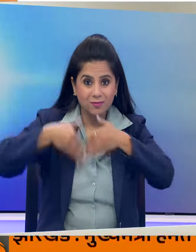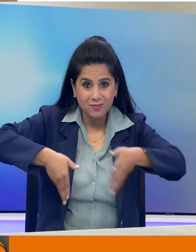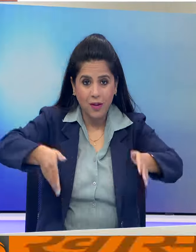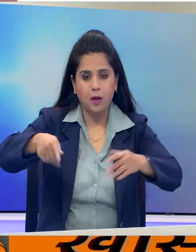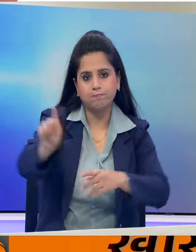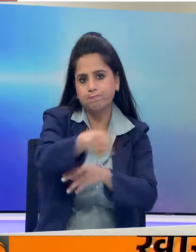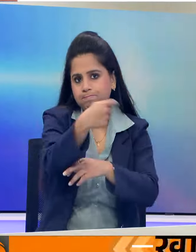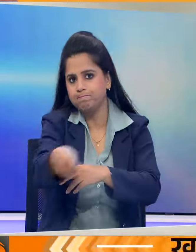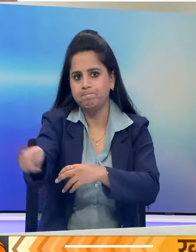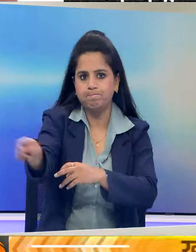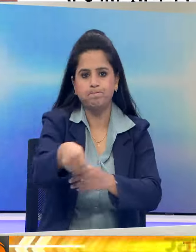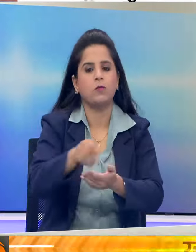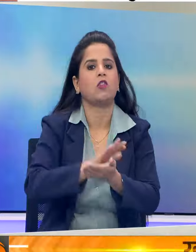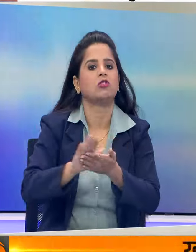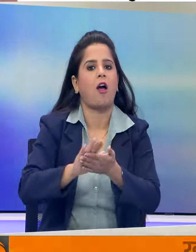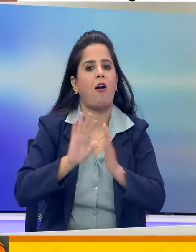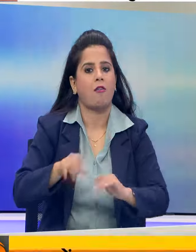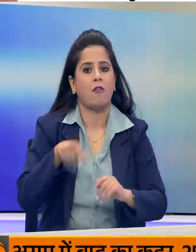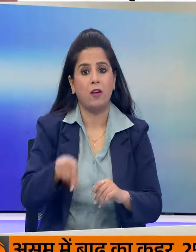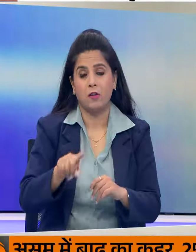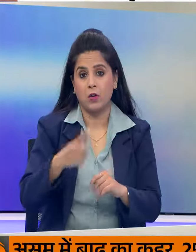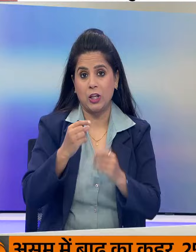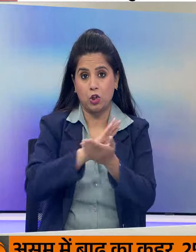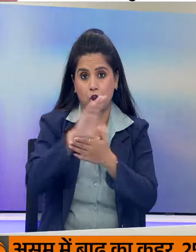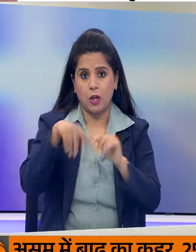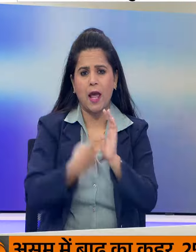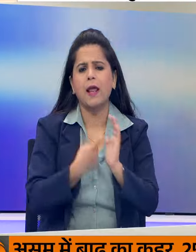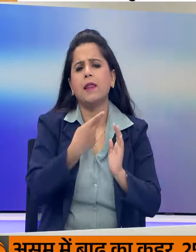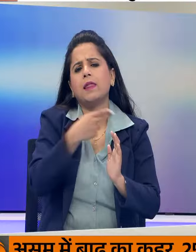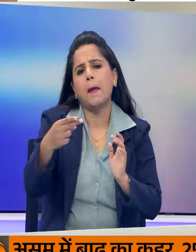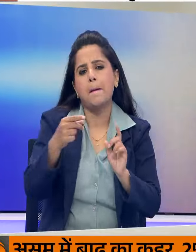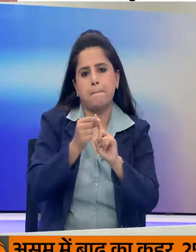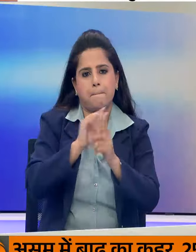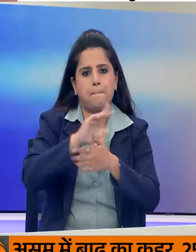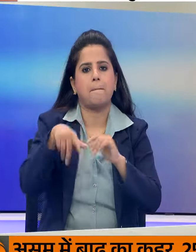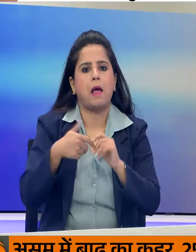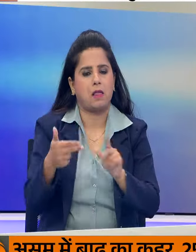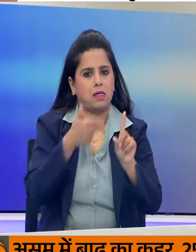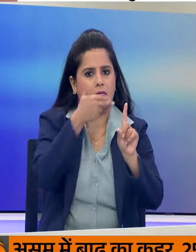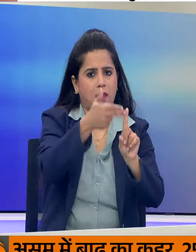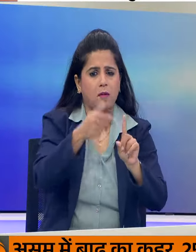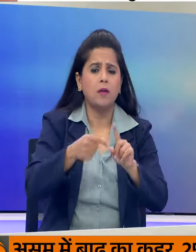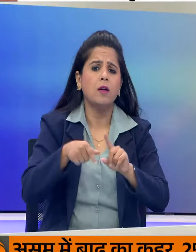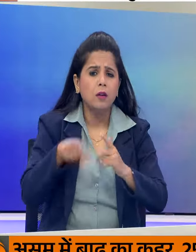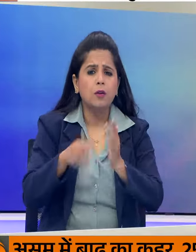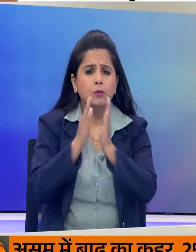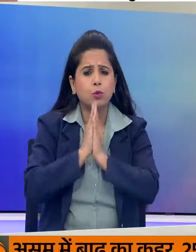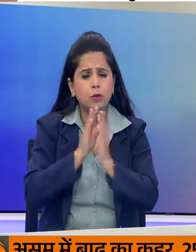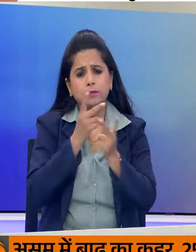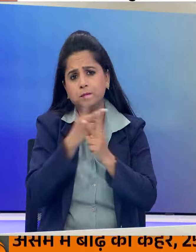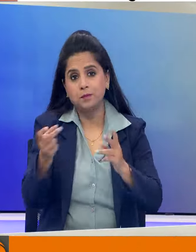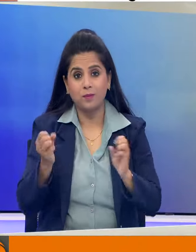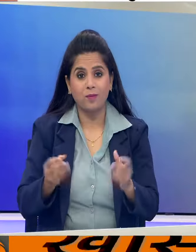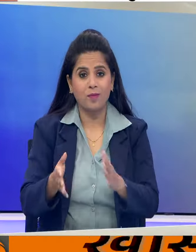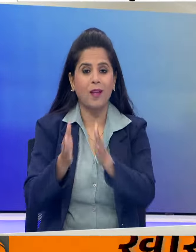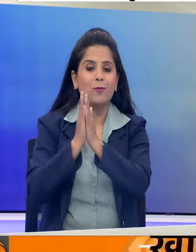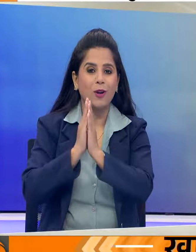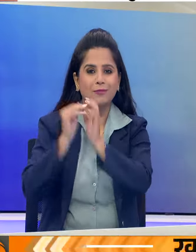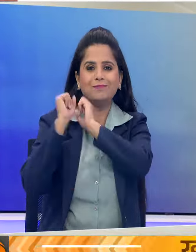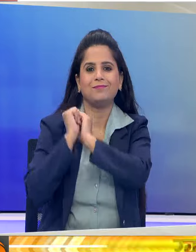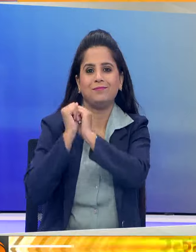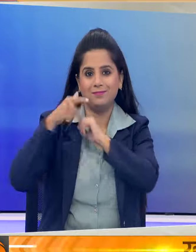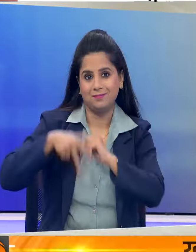की। रस्म को छेरा पहरा के नाम से जाना जाता है। विधि विधान के साथ शुरू हुई इस धार्मिक यात्रा